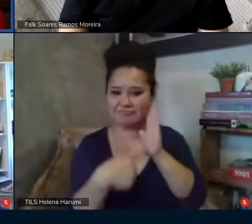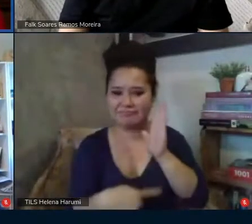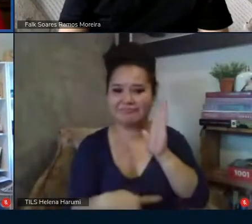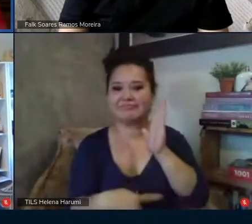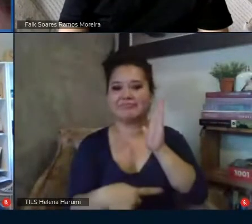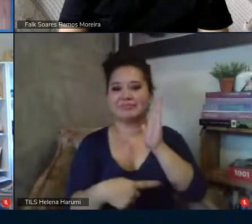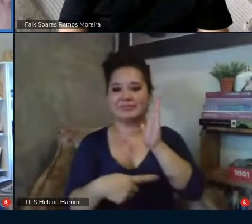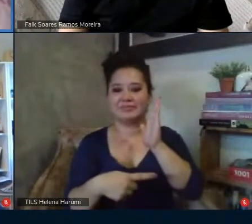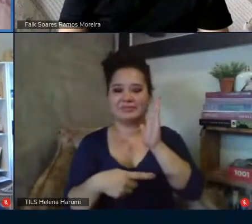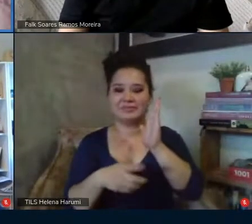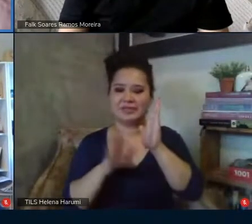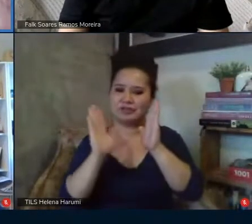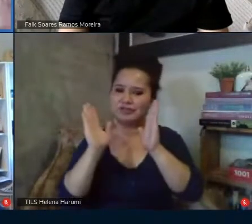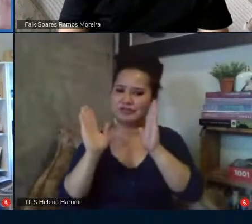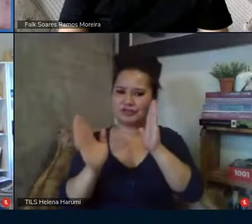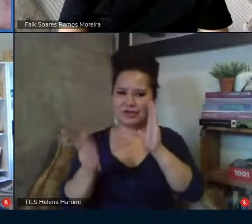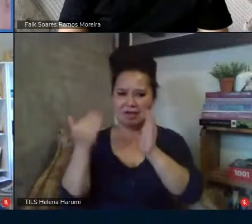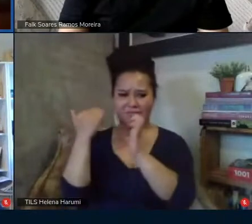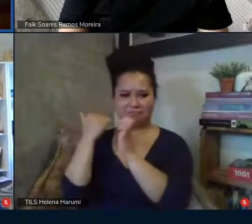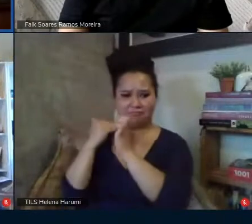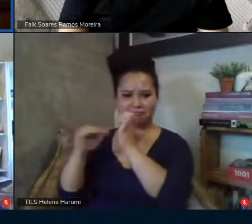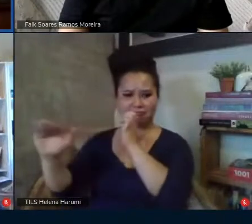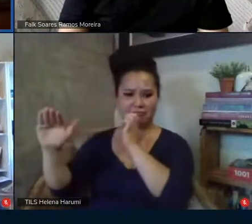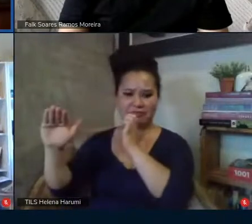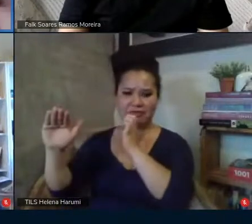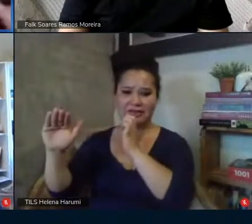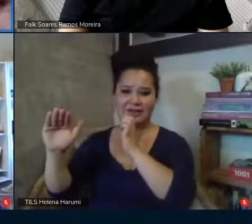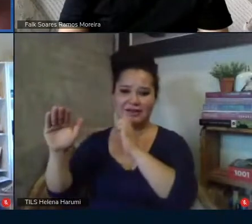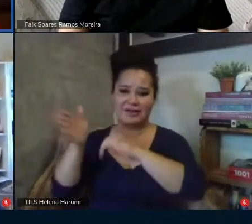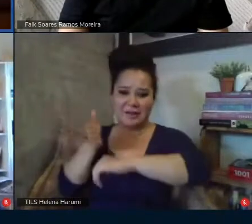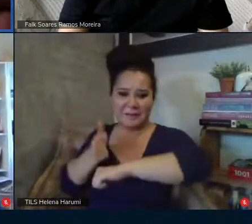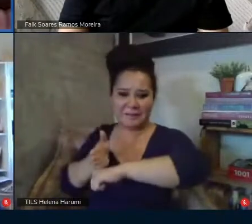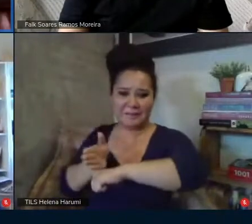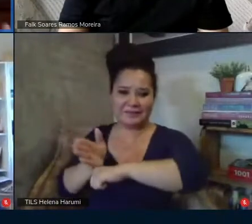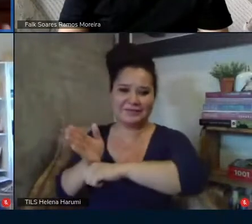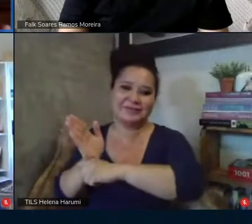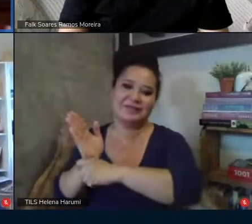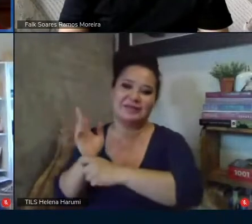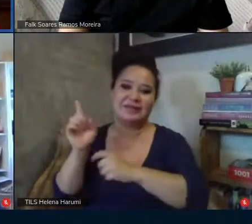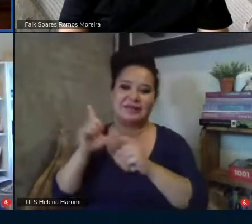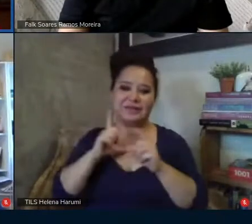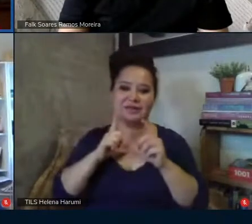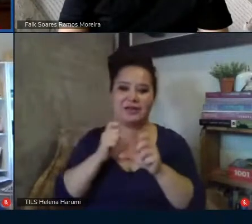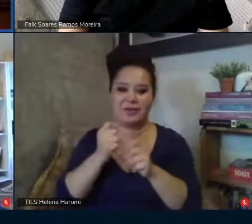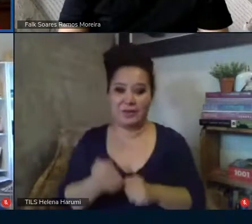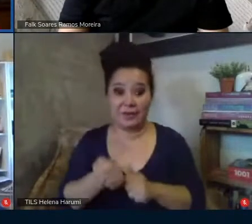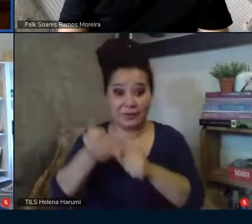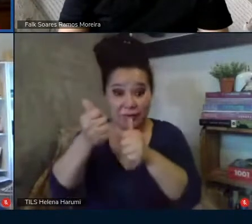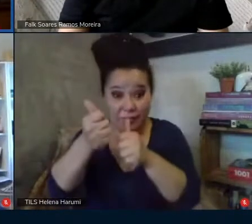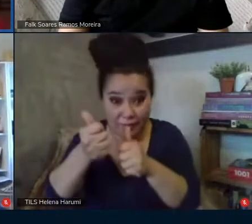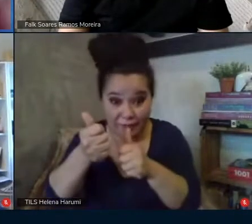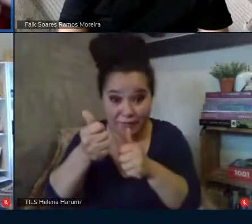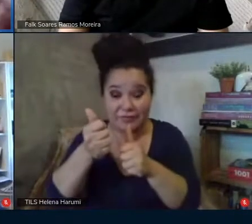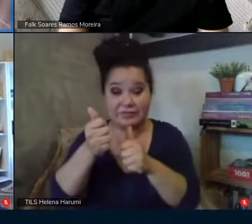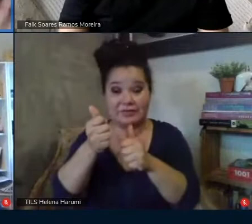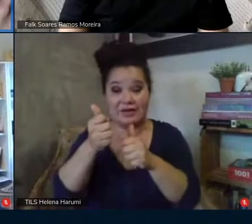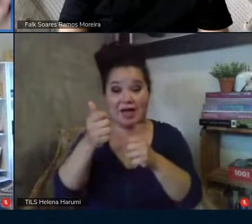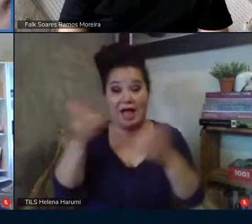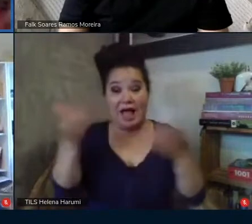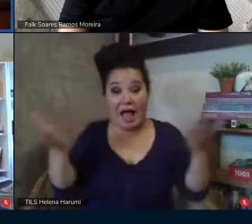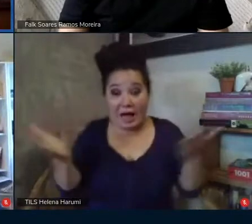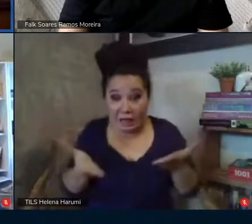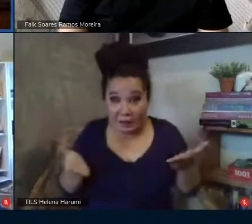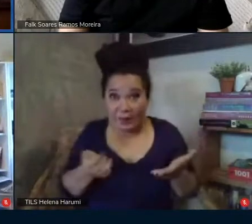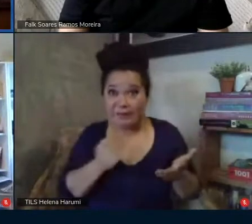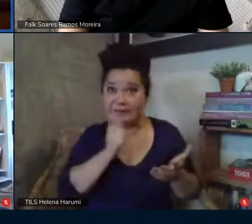resolução, e já encaminhar, que é para logo, brevemente, entrar o ano novo, não agora, não dá tempo, né, porque é a nossa aula de Natal, mas já no ano